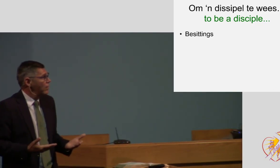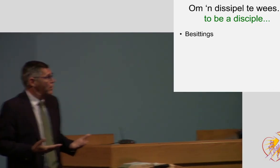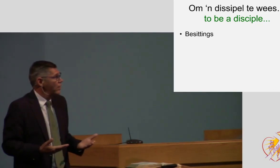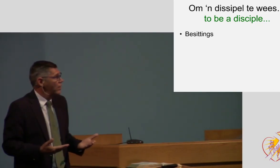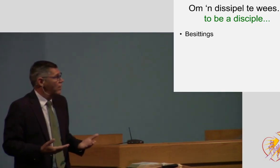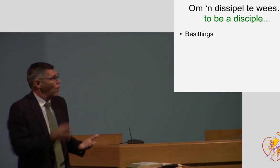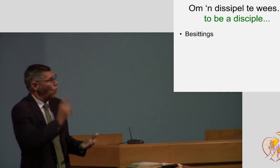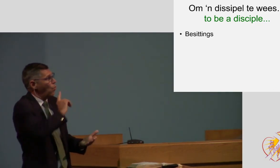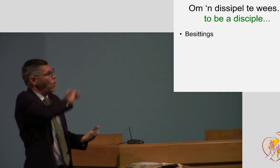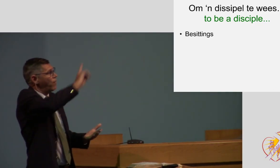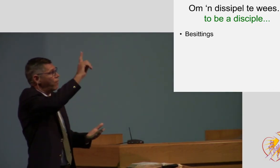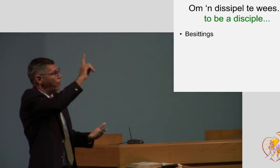hoof,